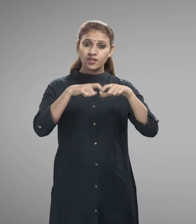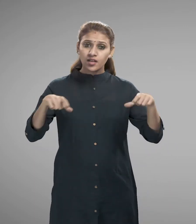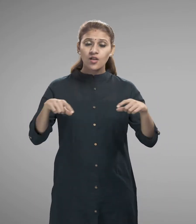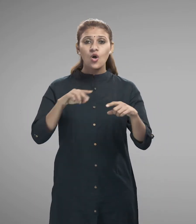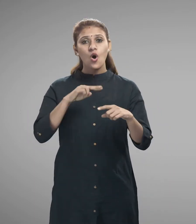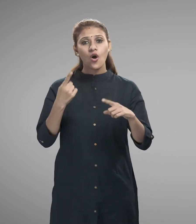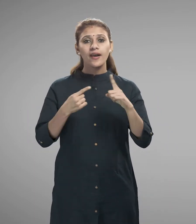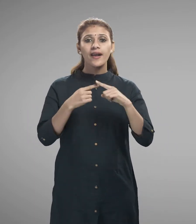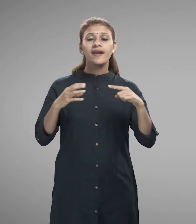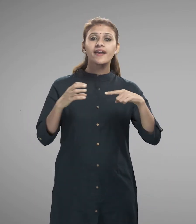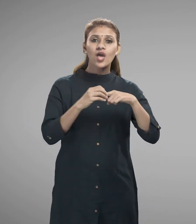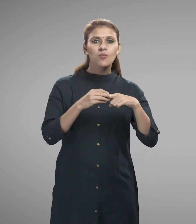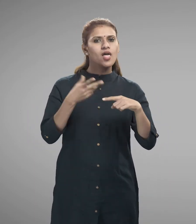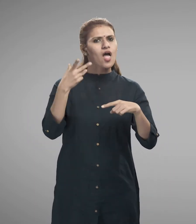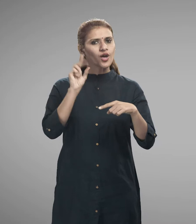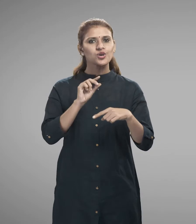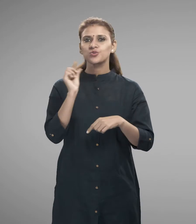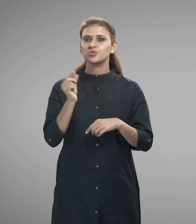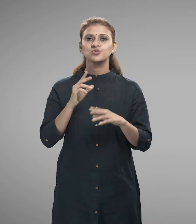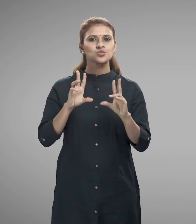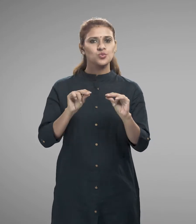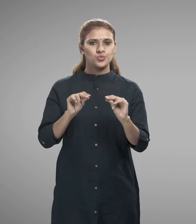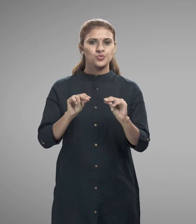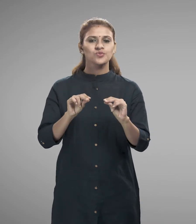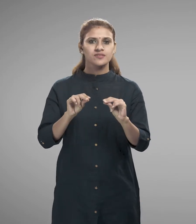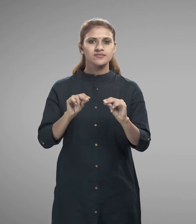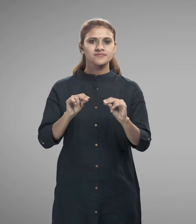सैनिटरी पैड और टैम्पॉन को दोबारा इस्तेमाल नहीं किया जा सकता है।